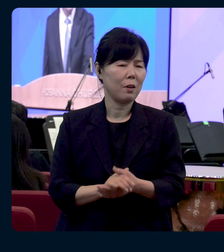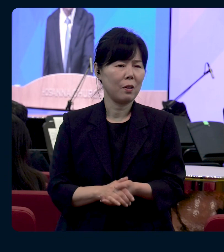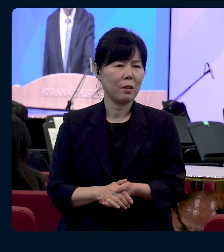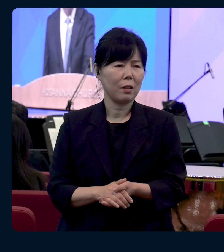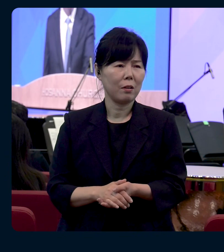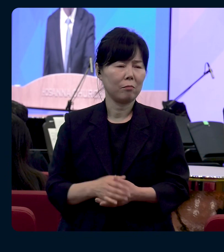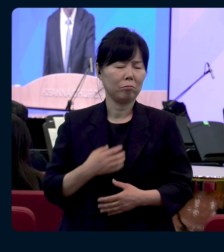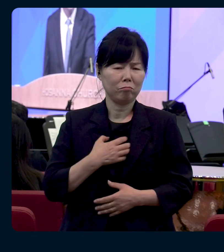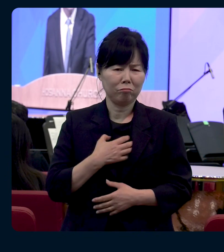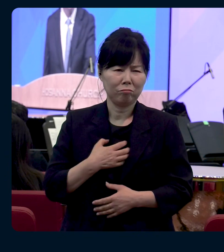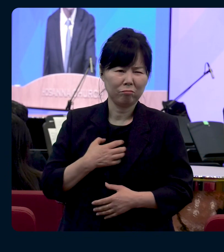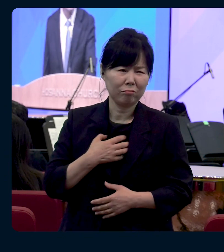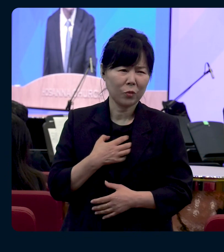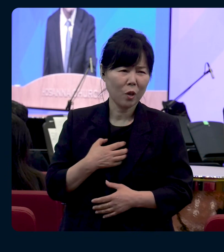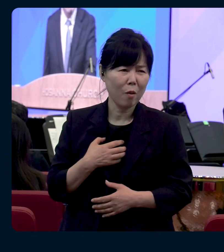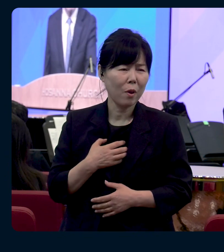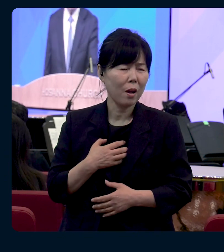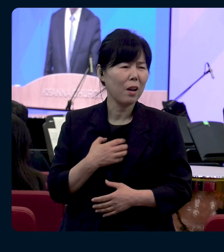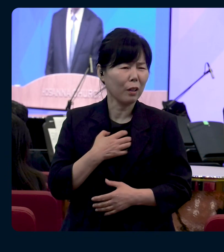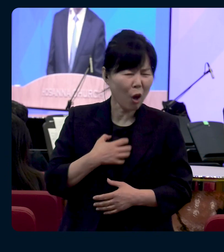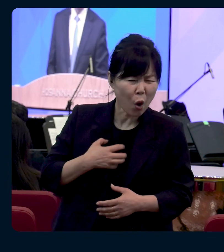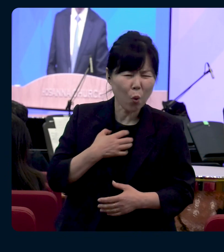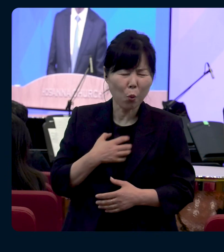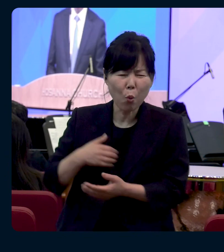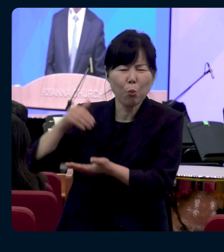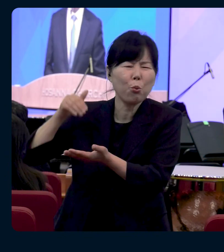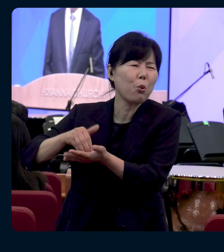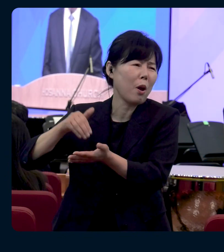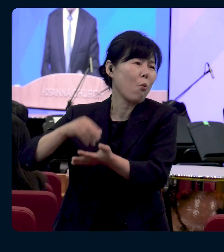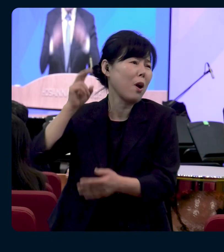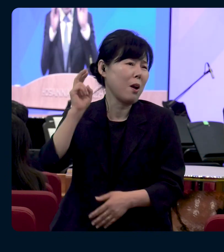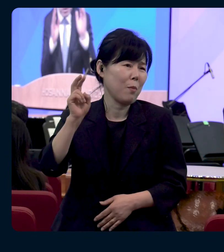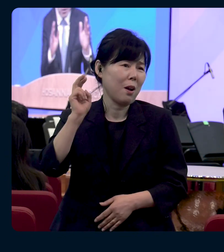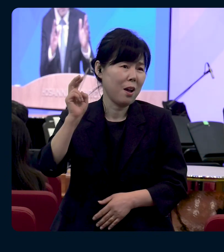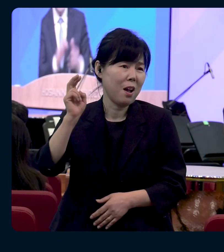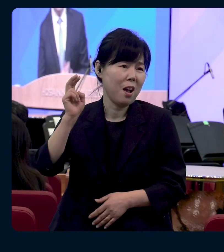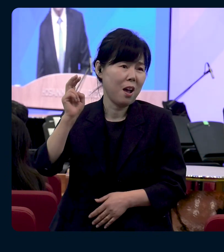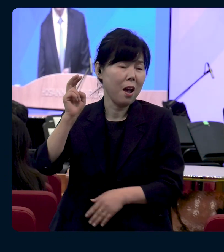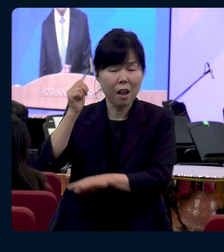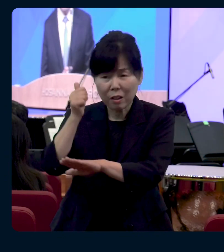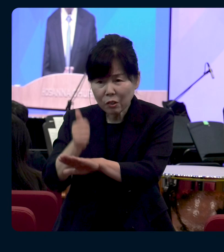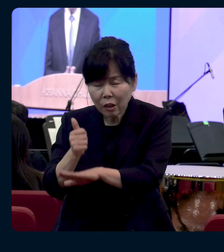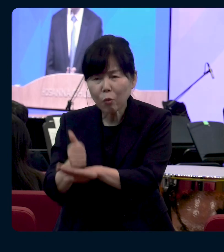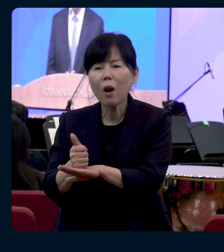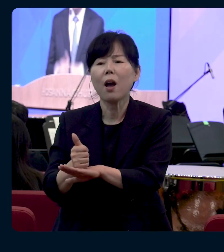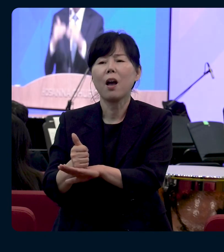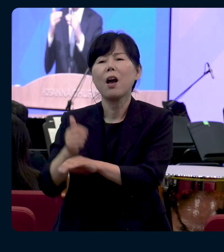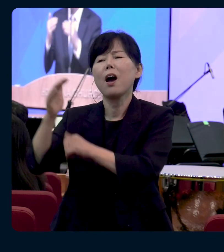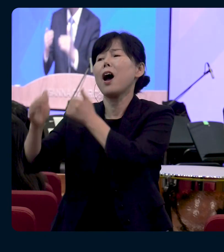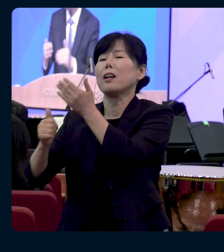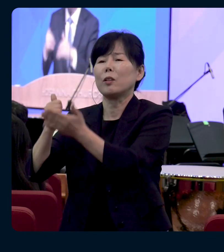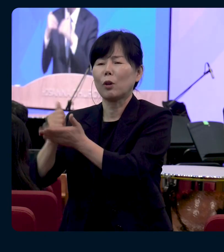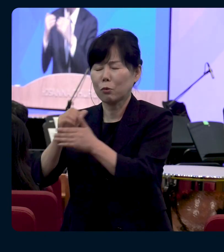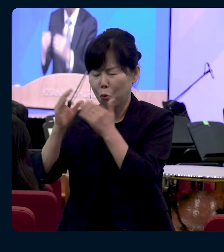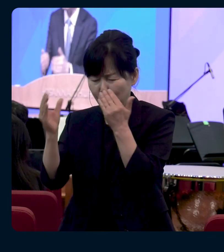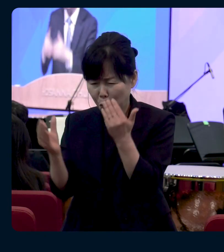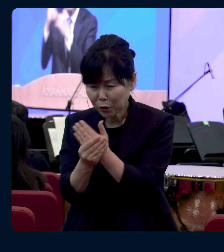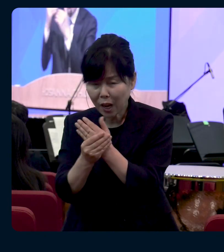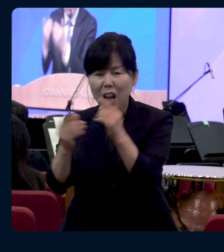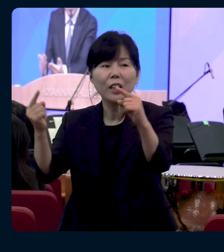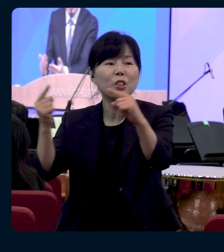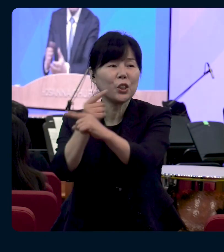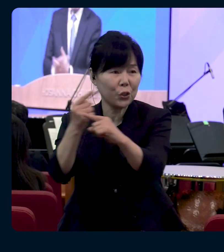얼마나 괴롭고 후회가 되겠습니까? 바로 그래서 하나님이 그들을 온전히